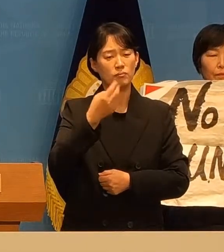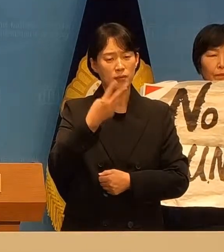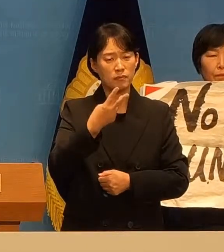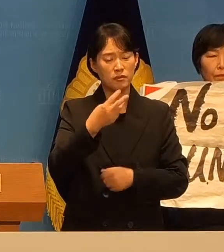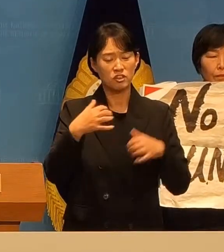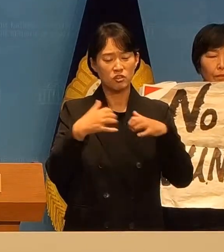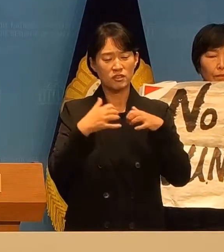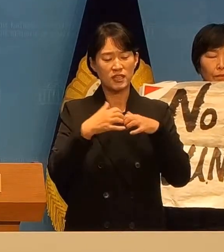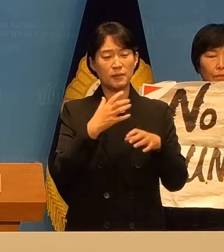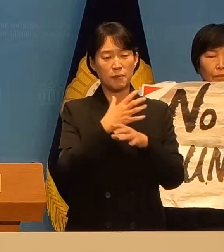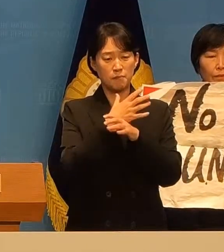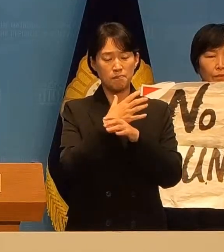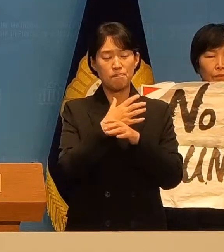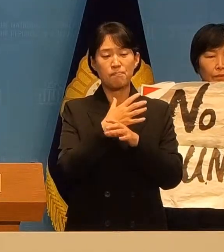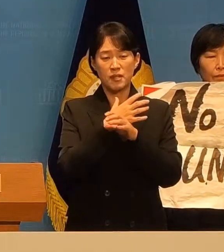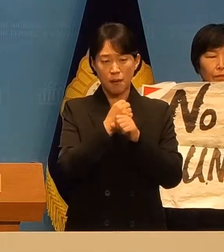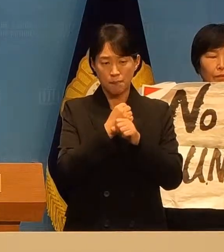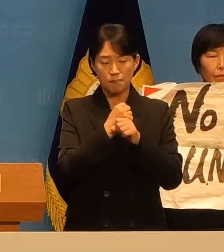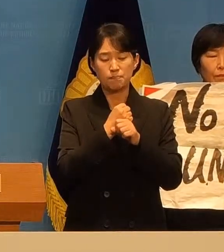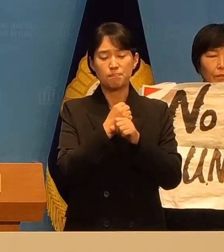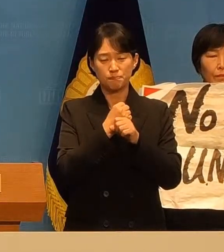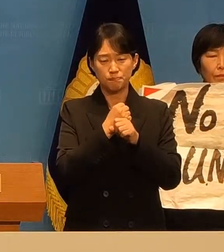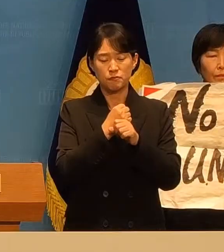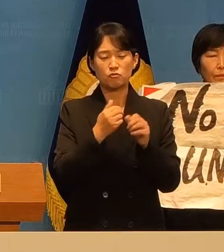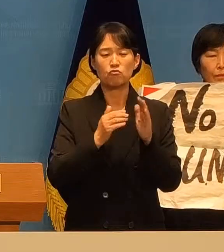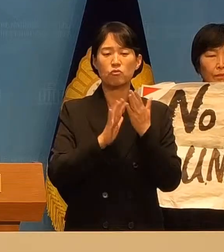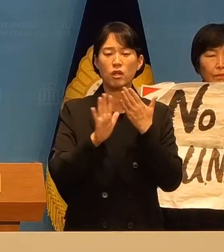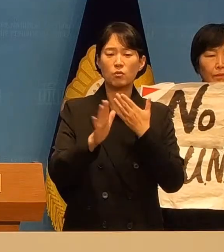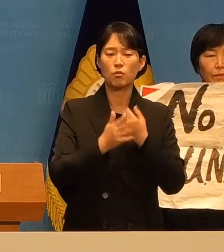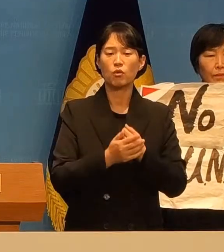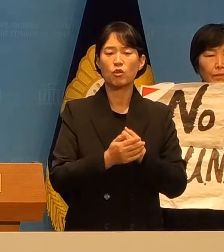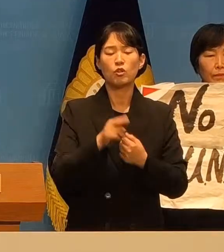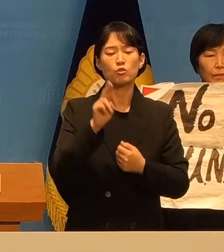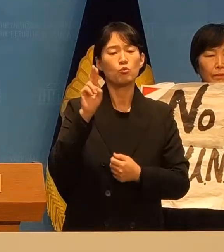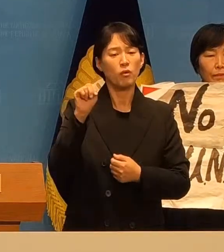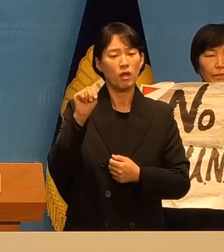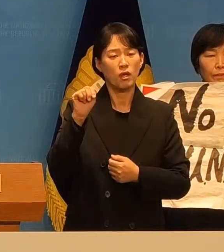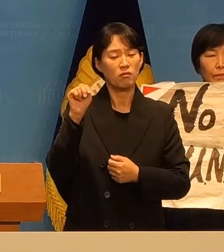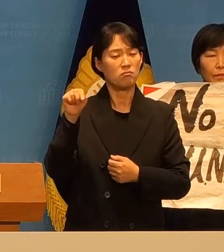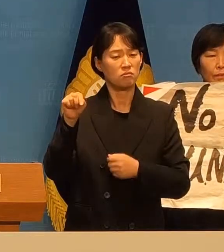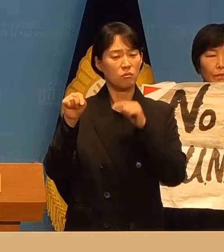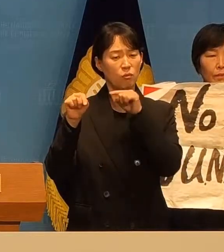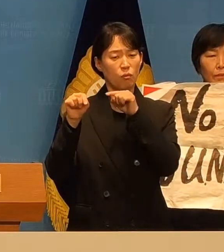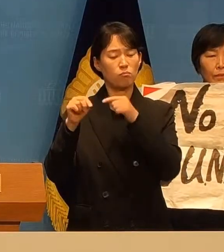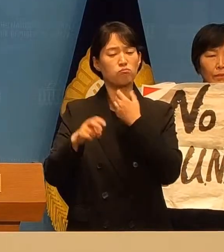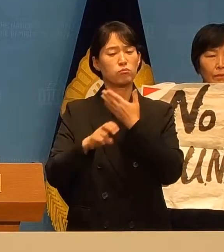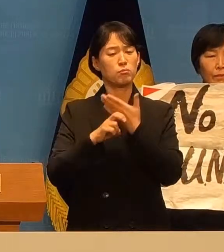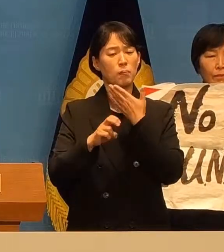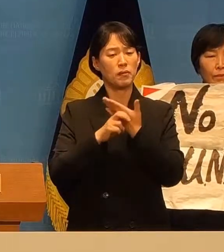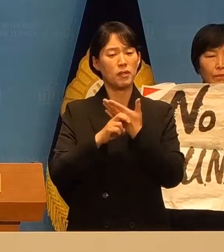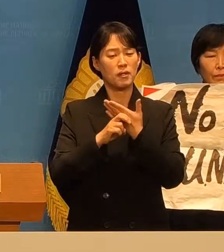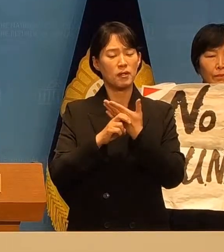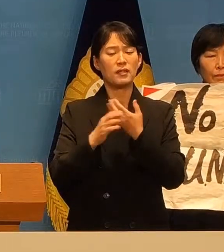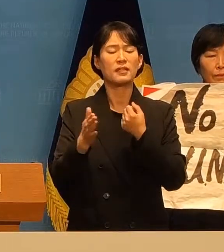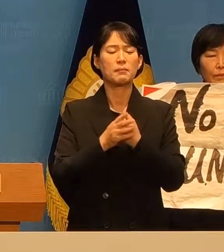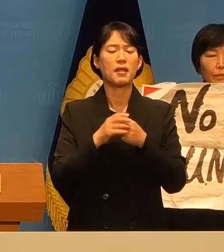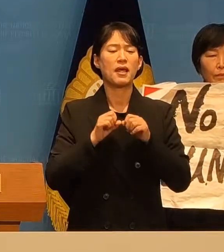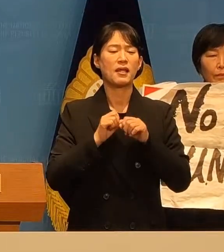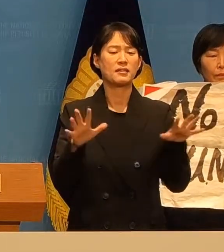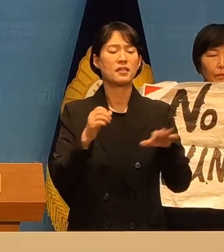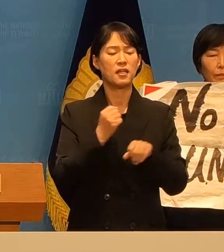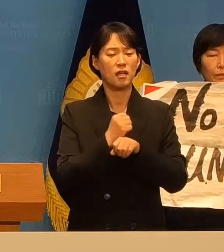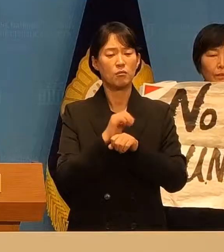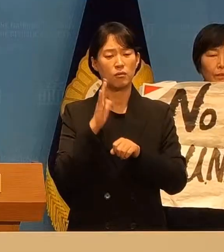이후로는 이 UNC의 존재 자체가 불법이다, 고로 해체돼야 된다,